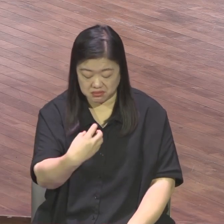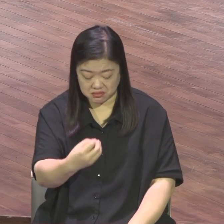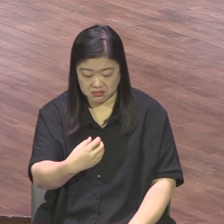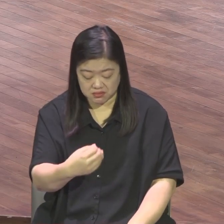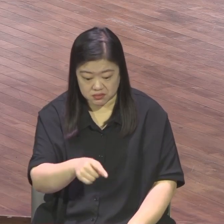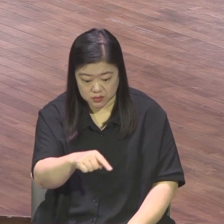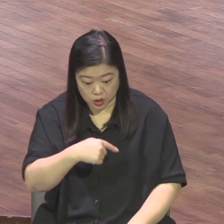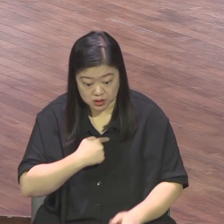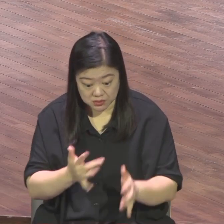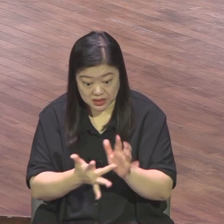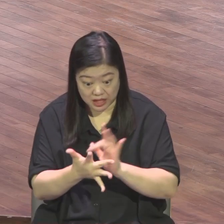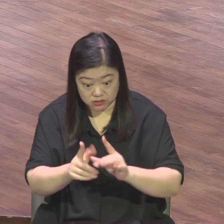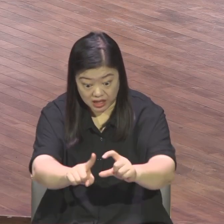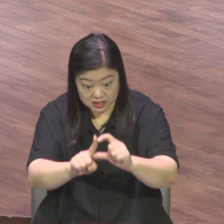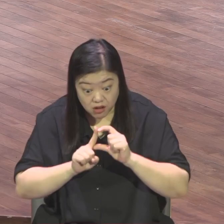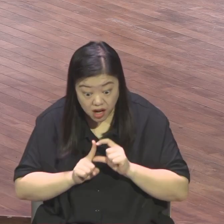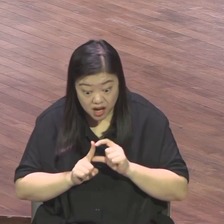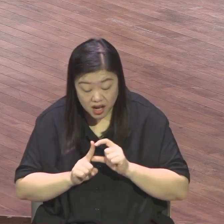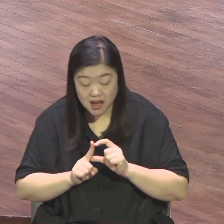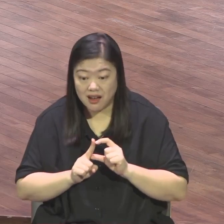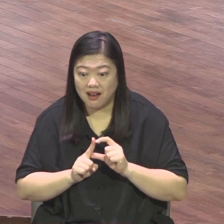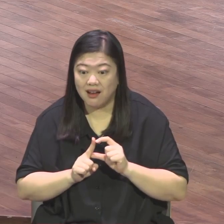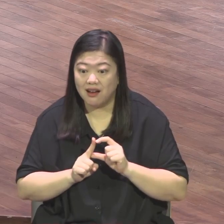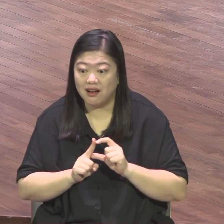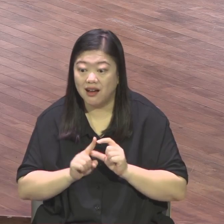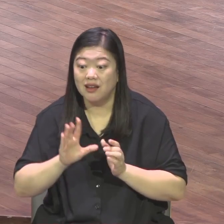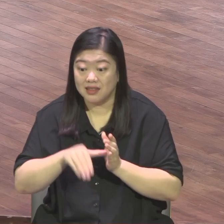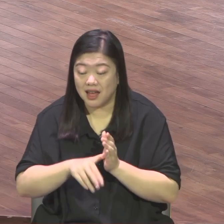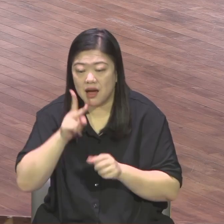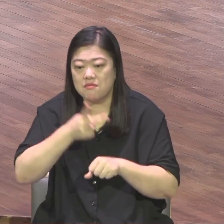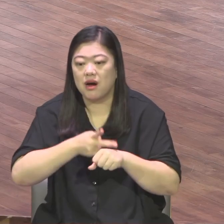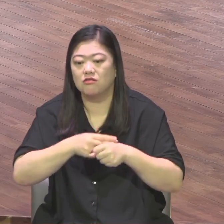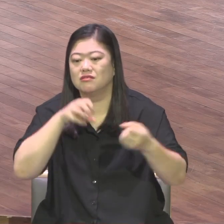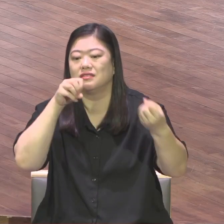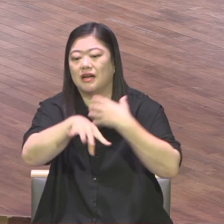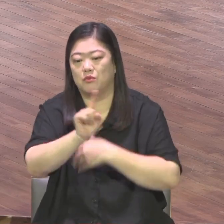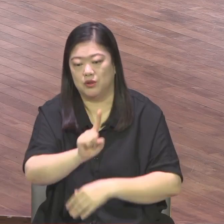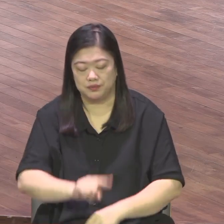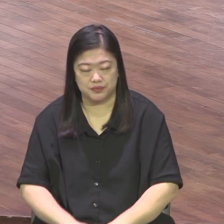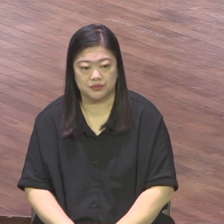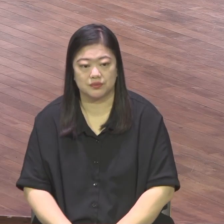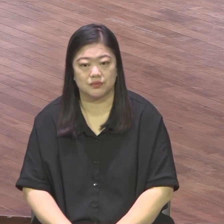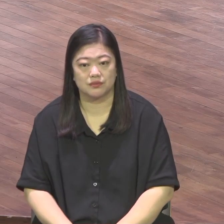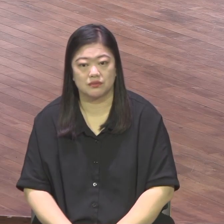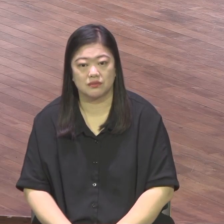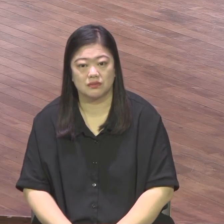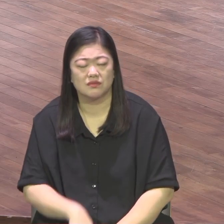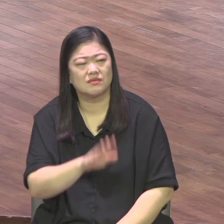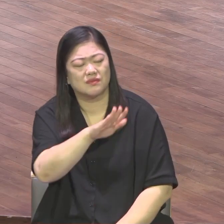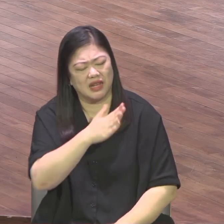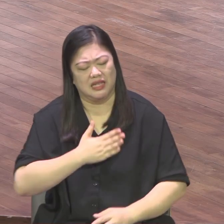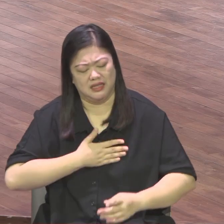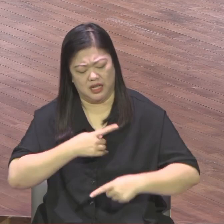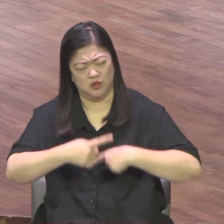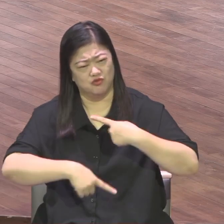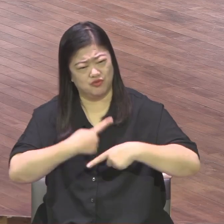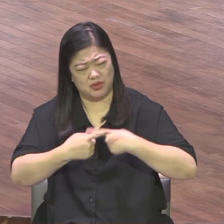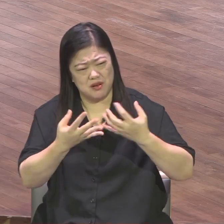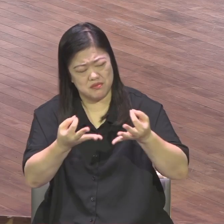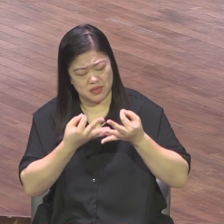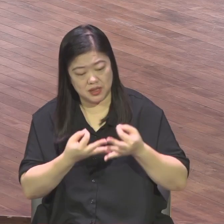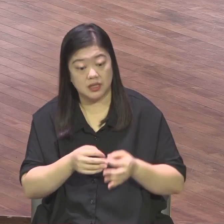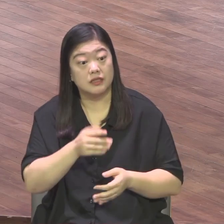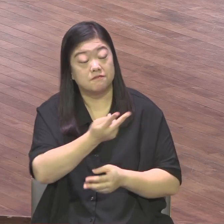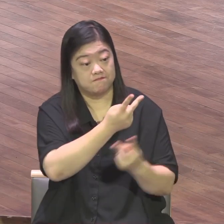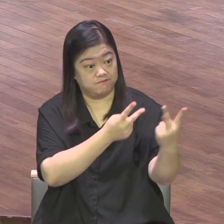이때 바울이 이렇게 결정타를 날립니다. 29절입니다. 바울이 이르되 말이 적으나 많으나 당신뿐만 아니라